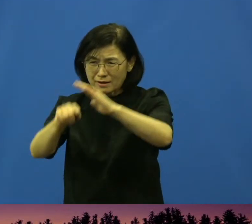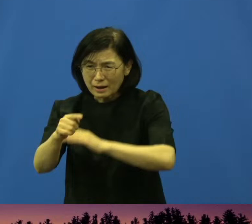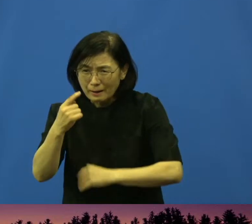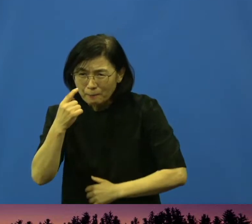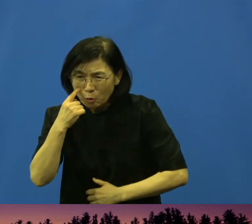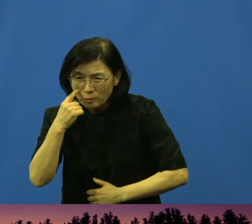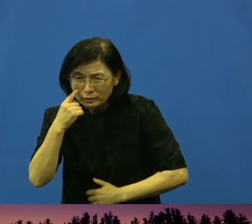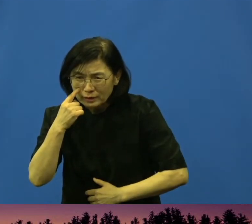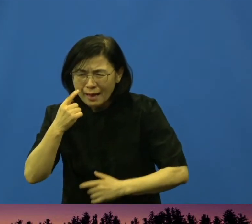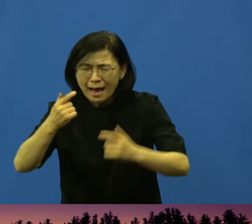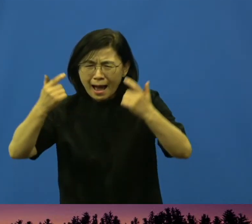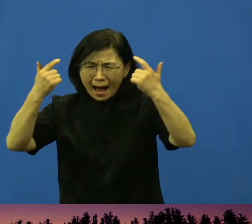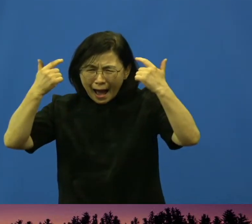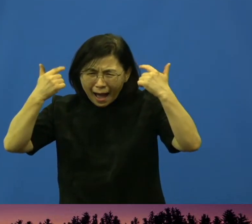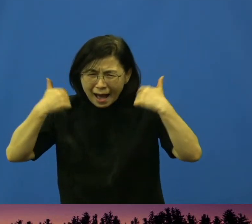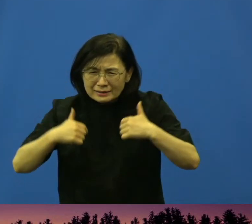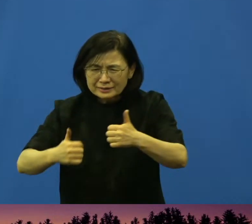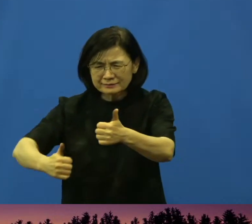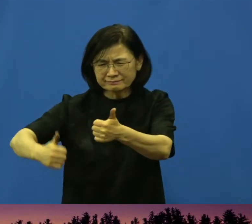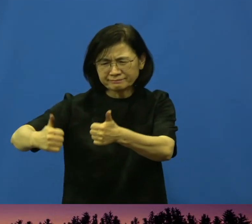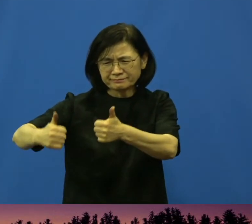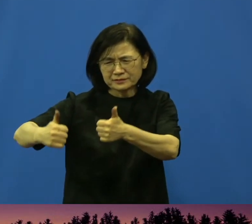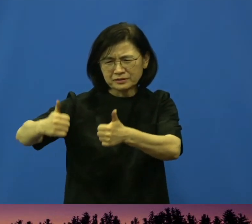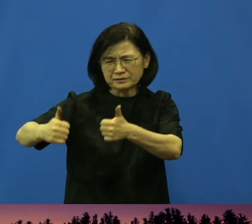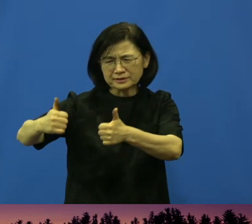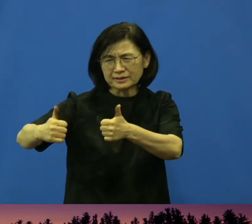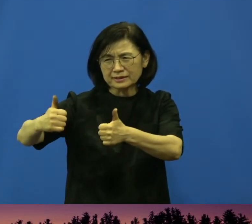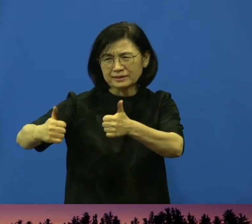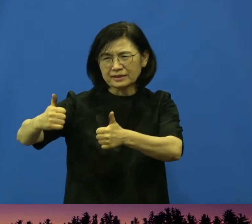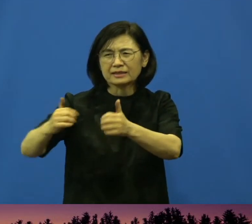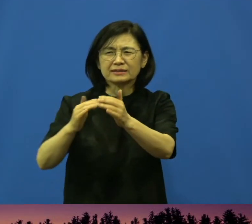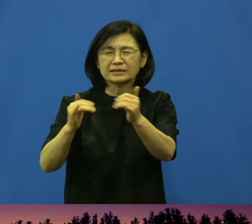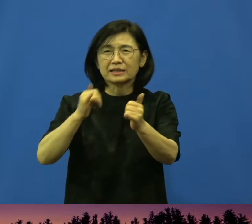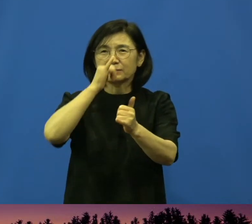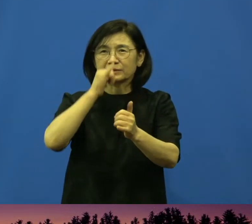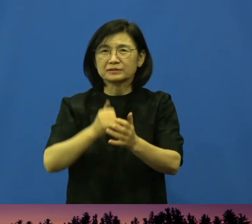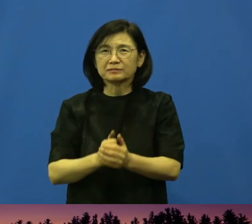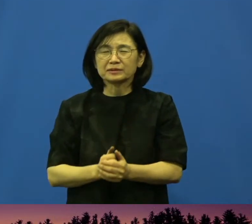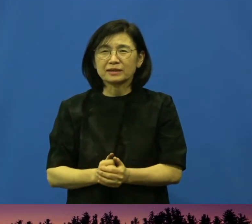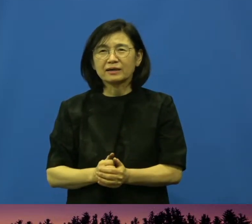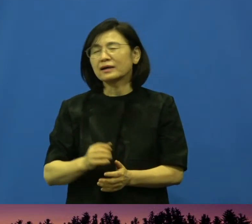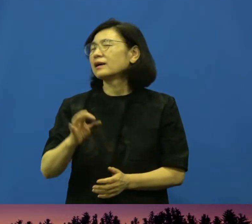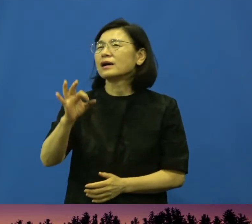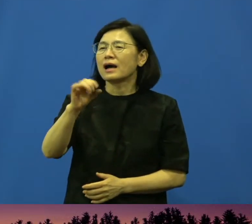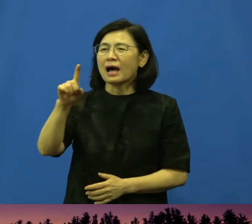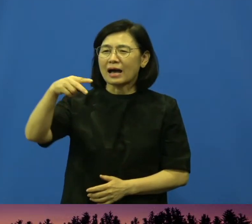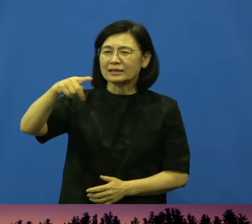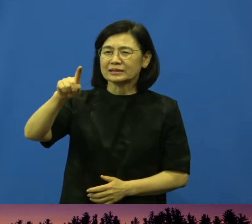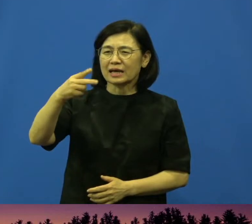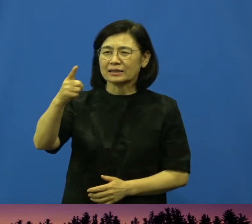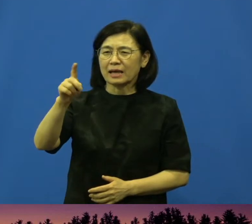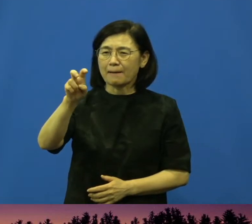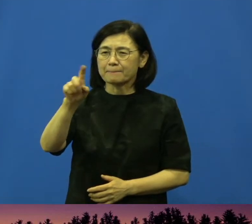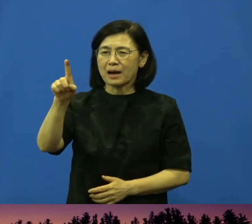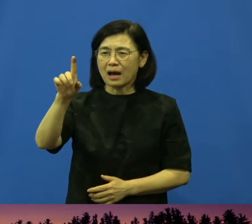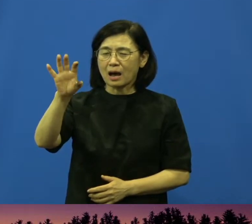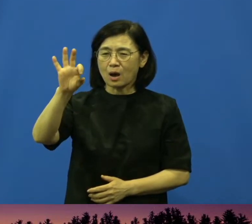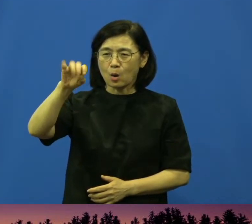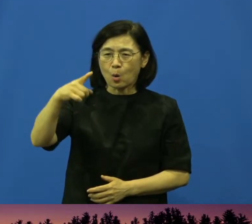경쟁 라이벌이 있다는 말이죠. 그죠? 아사다마하우가 그 김연아 때문에 빚을 못 받잖아요.